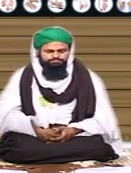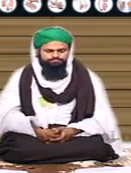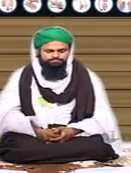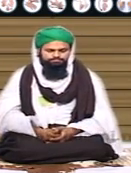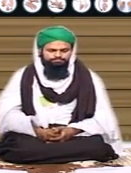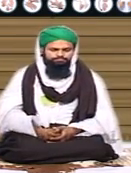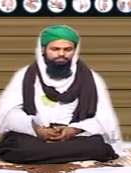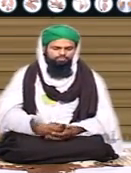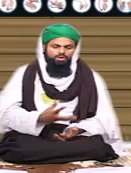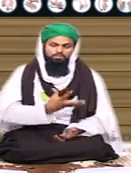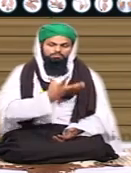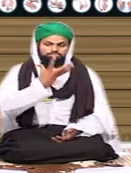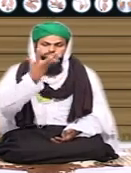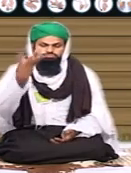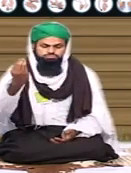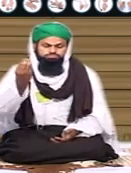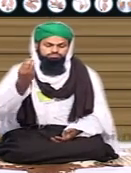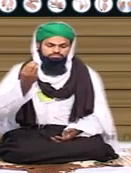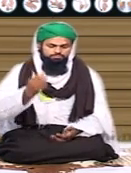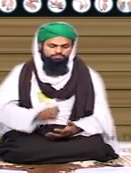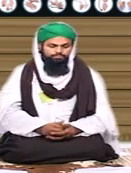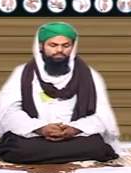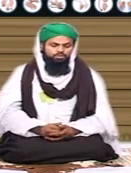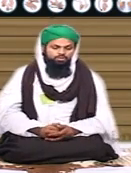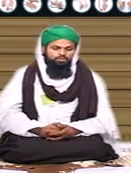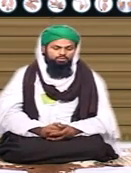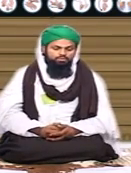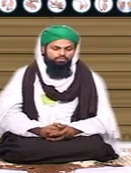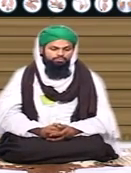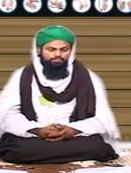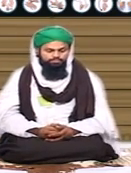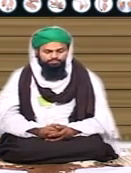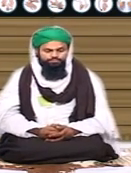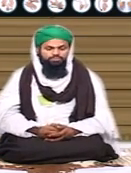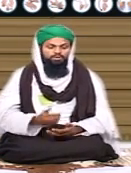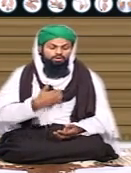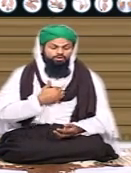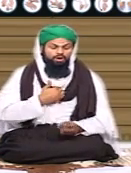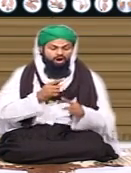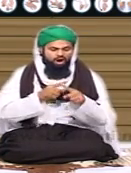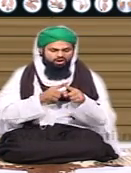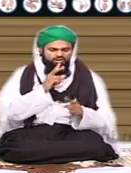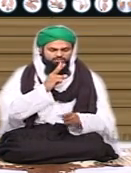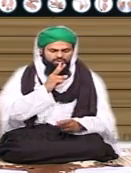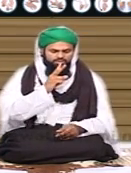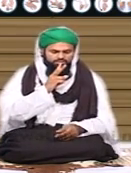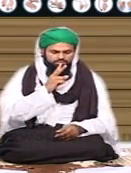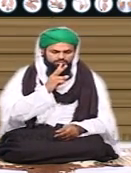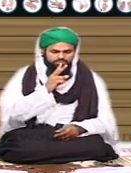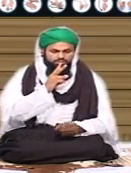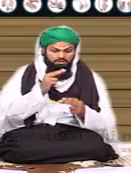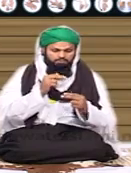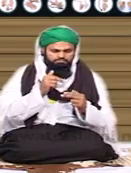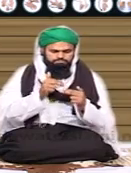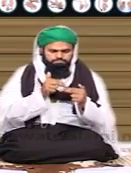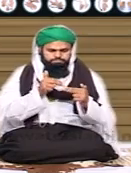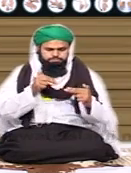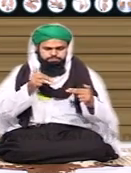طرح بات پہنچانی ضرور ہے. اور پھر ستم والا ستم یہ ہوتا ہے کہ بات کو پھر مزید